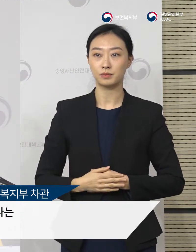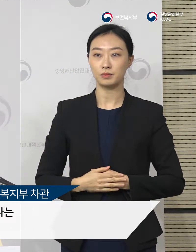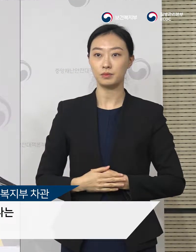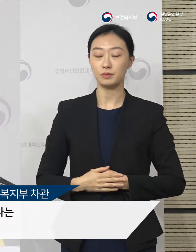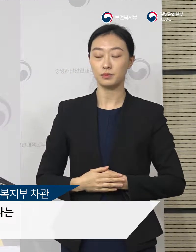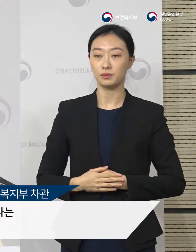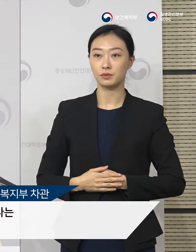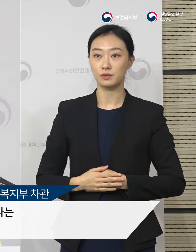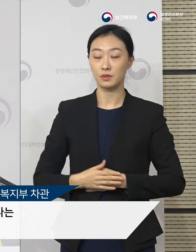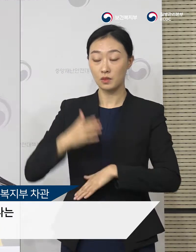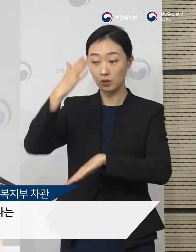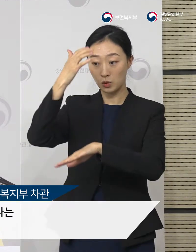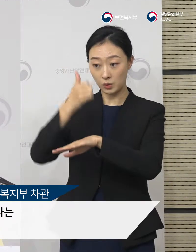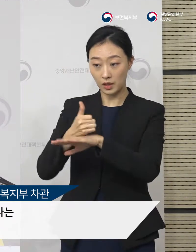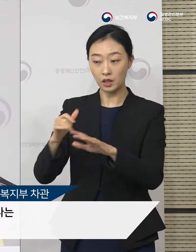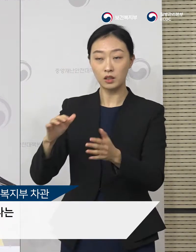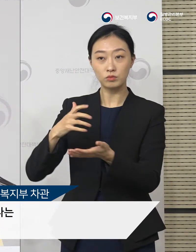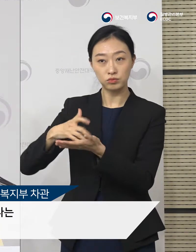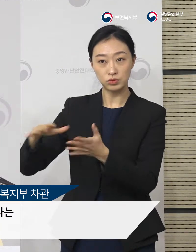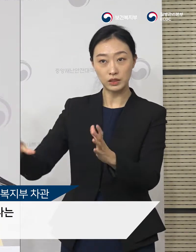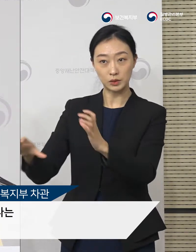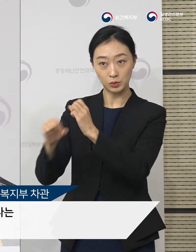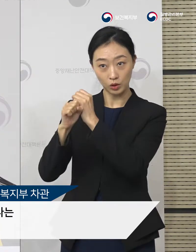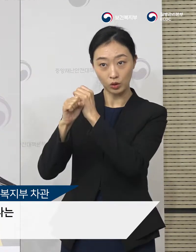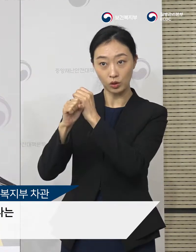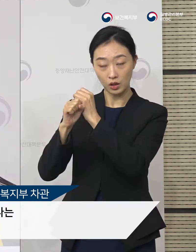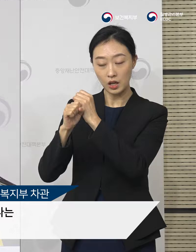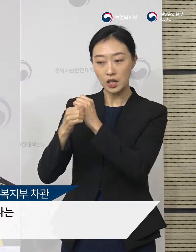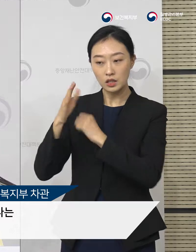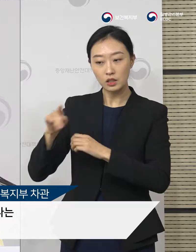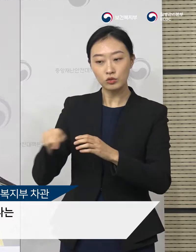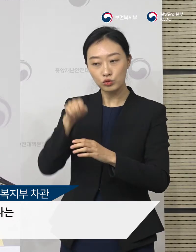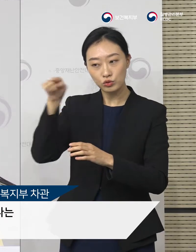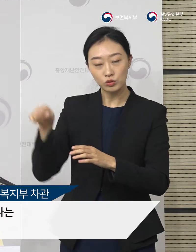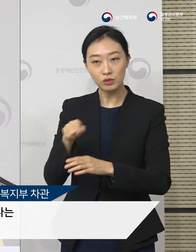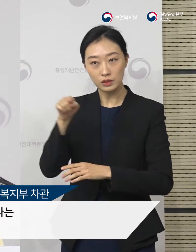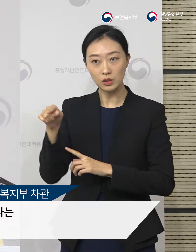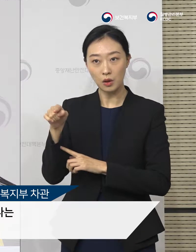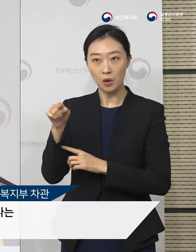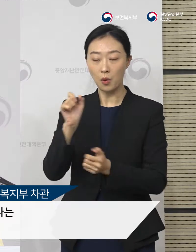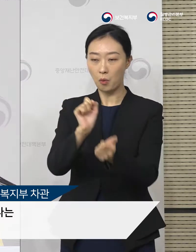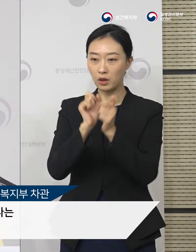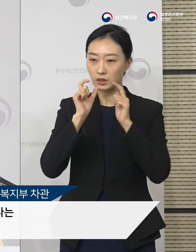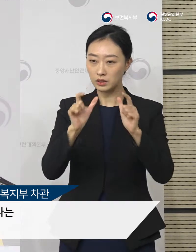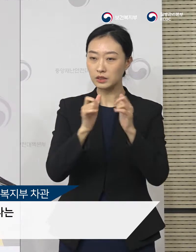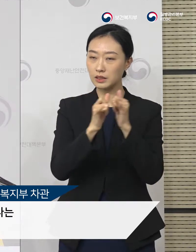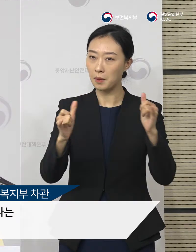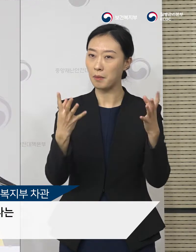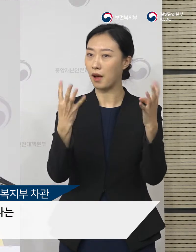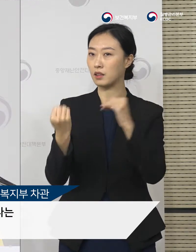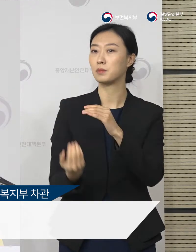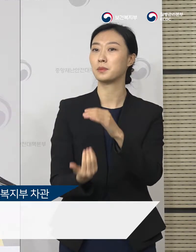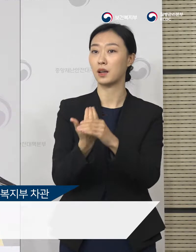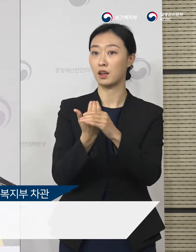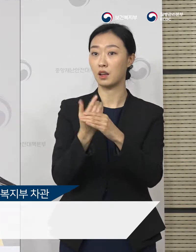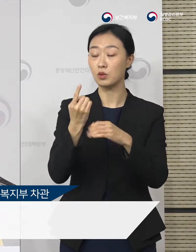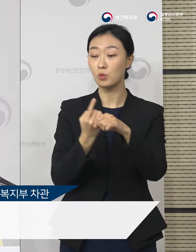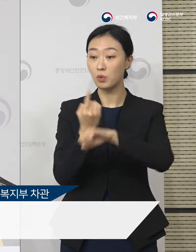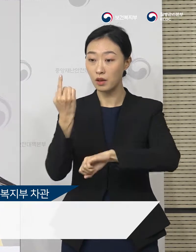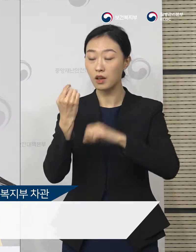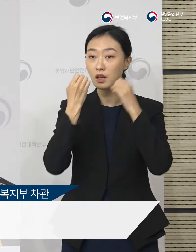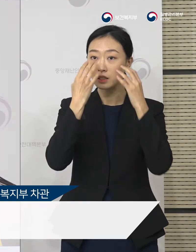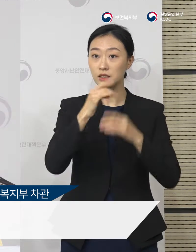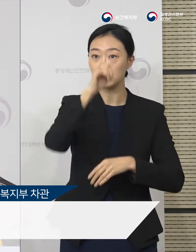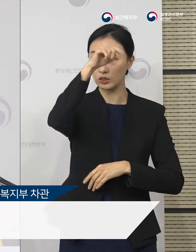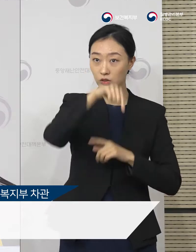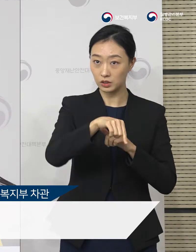그 결과는 집계 중이나 이들에게서 확진 환자가 나타나는 비율이 상당히 높게 나타나고 있습니다. 이들 외의